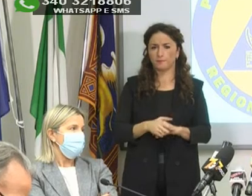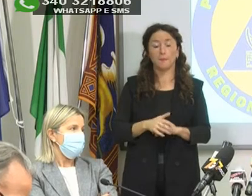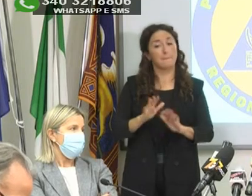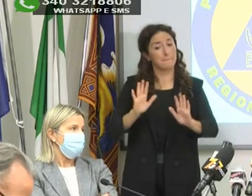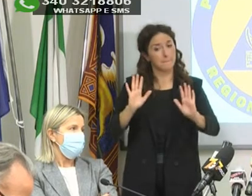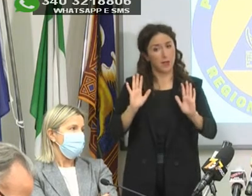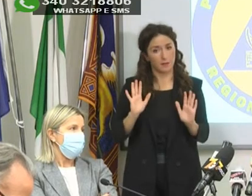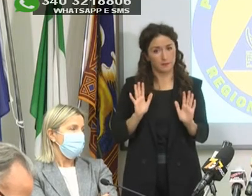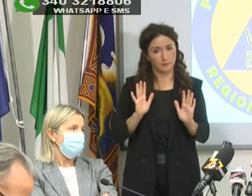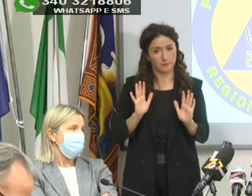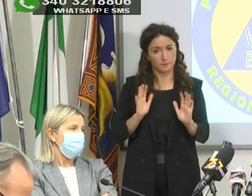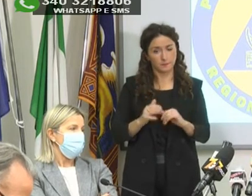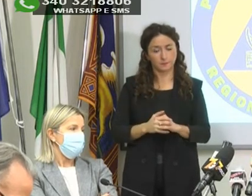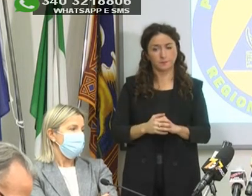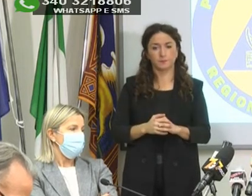Però,